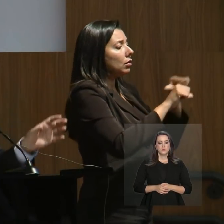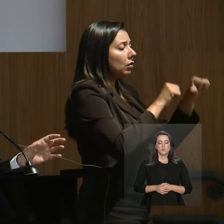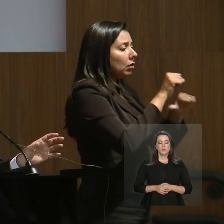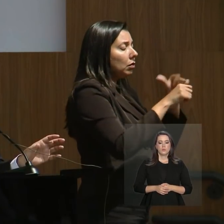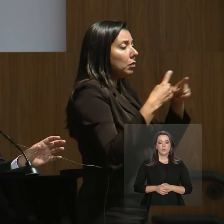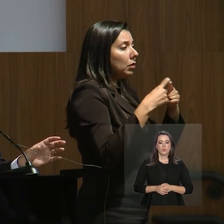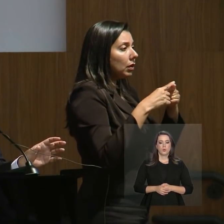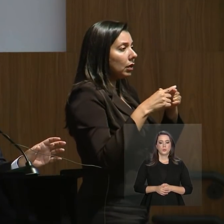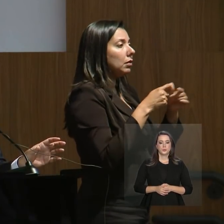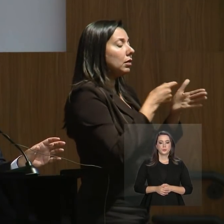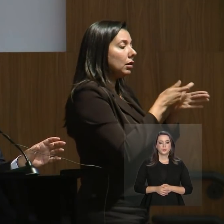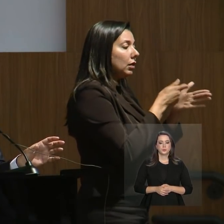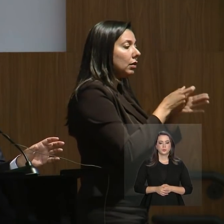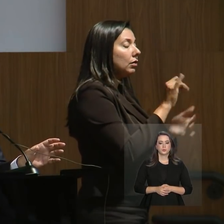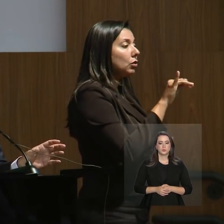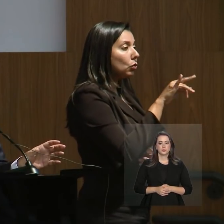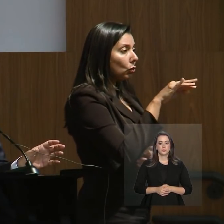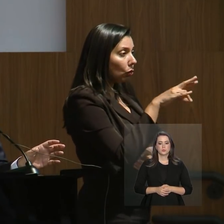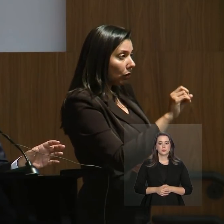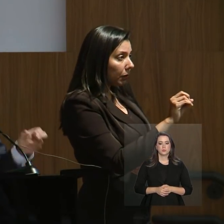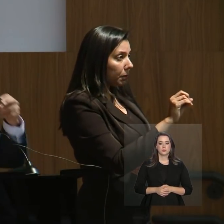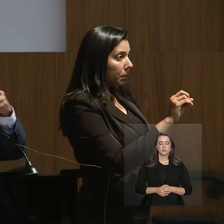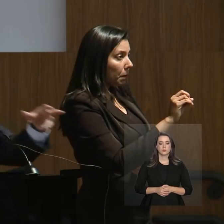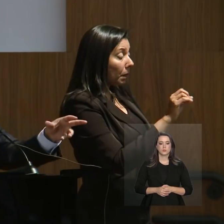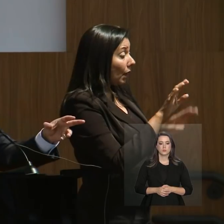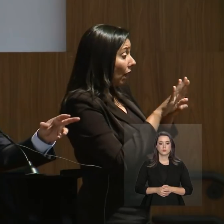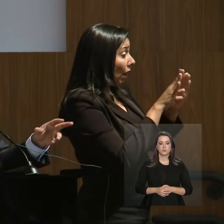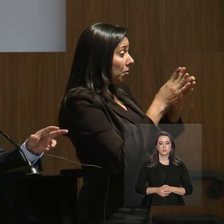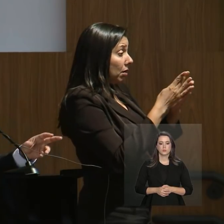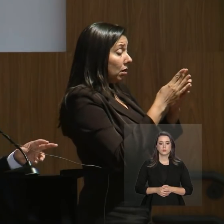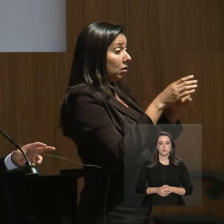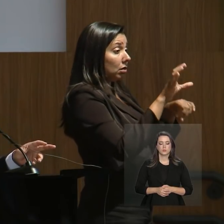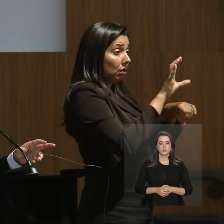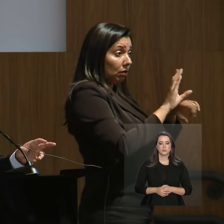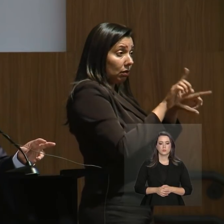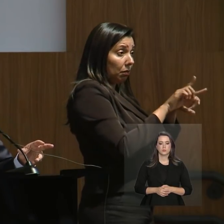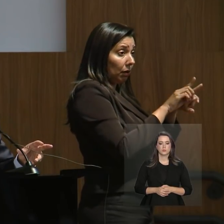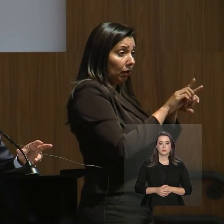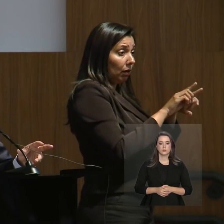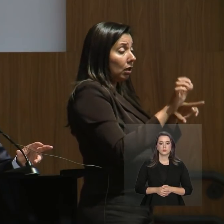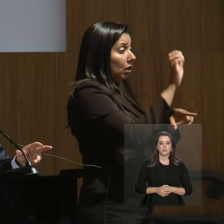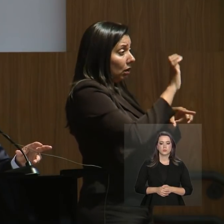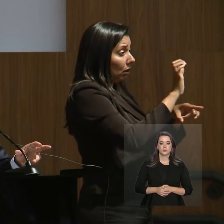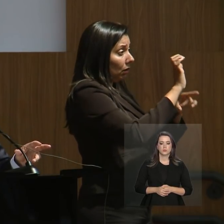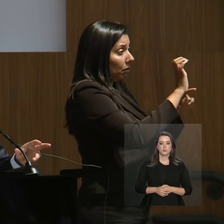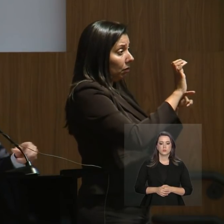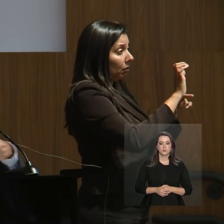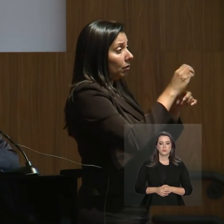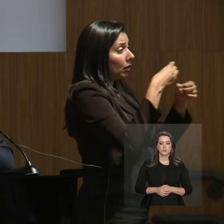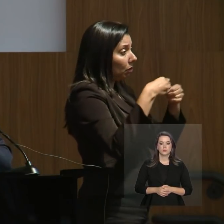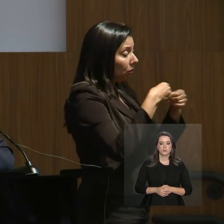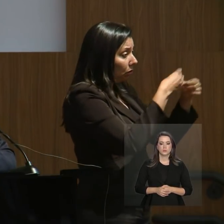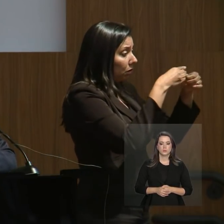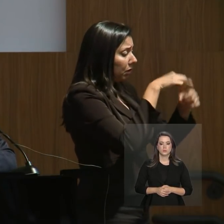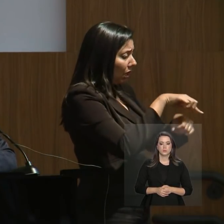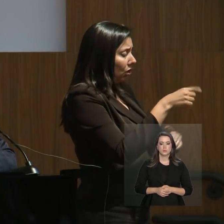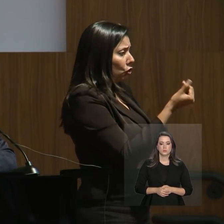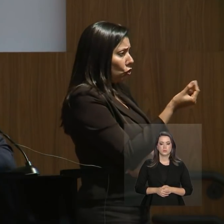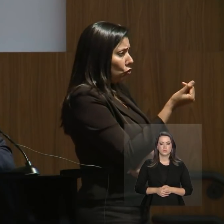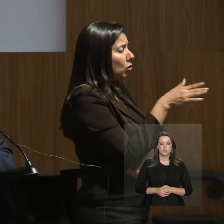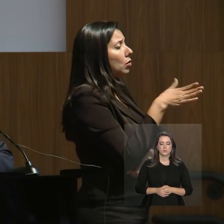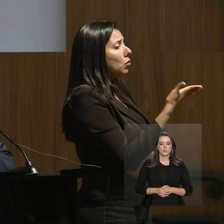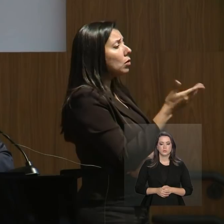investiu em infraestrutura, num regime politicamente aberto que descentraliza recursos para estados e municípios? E esse dinheiro, então,